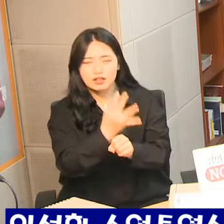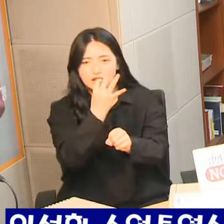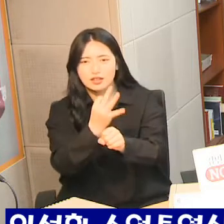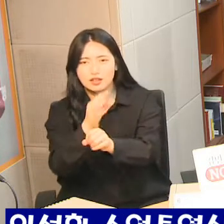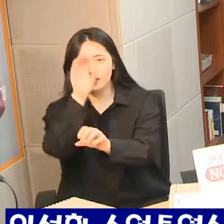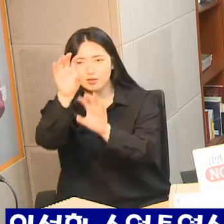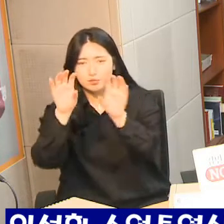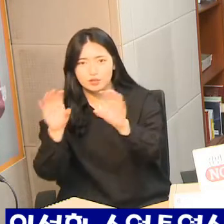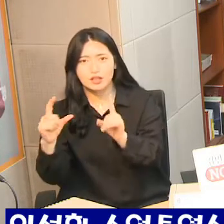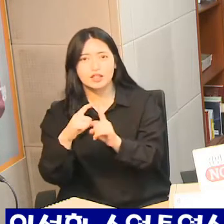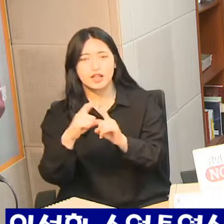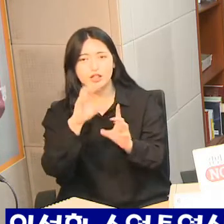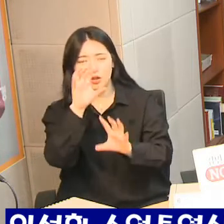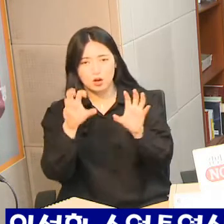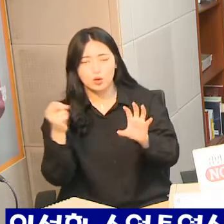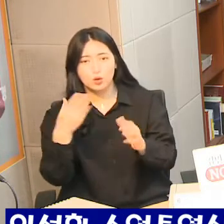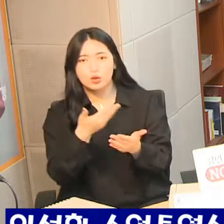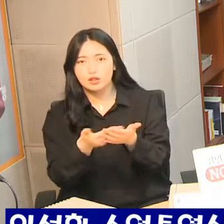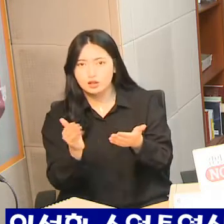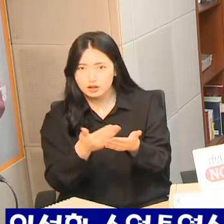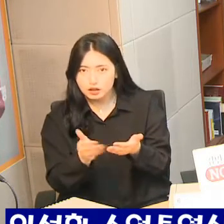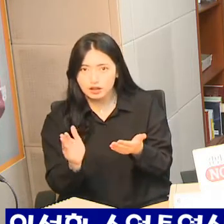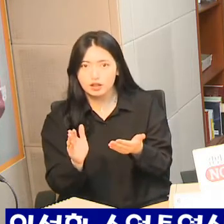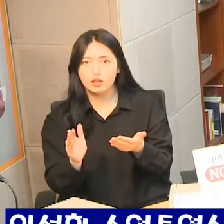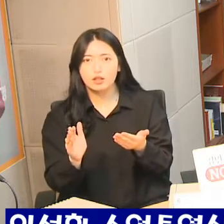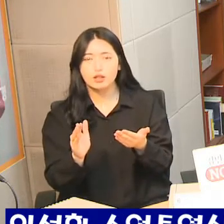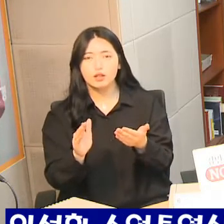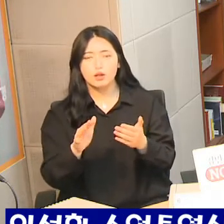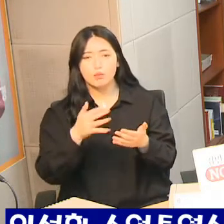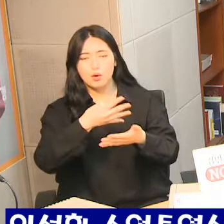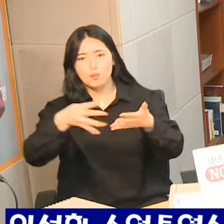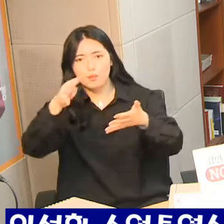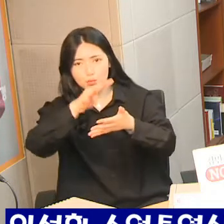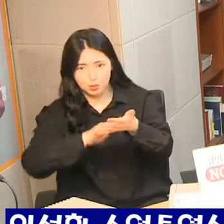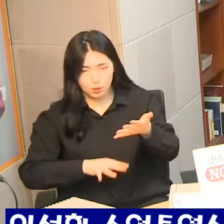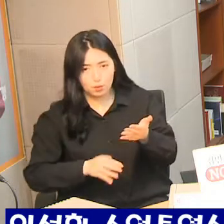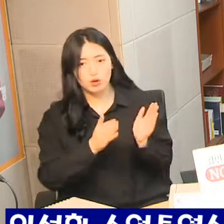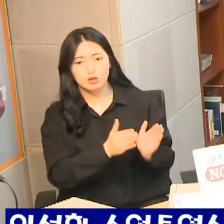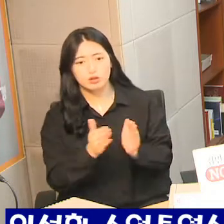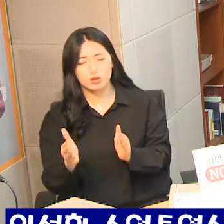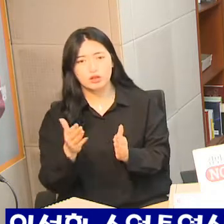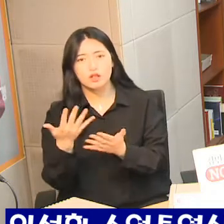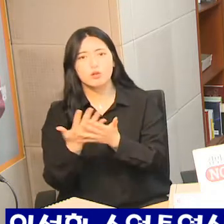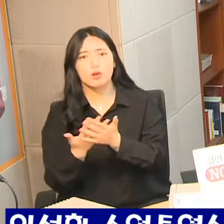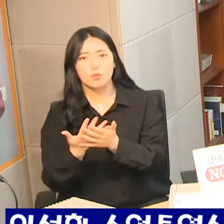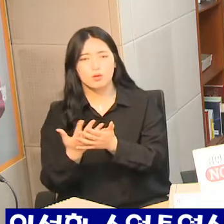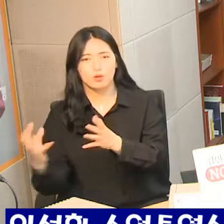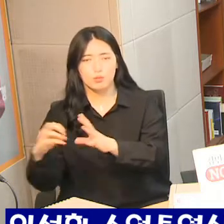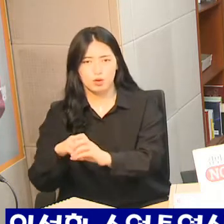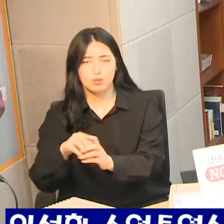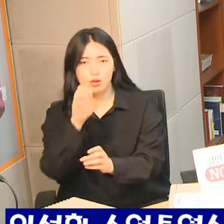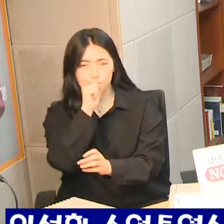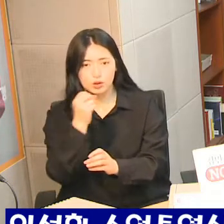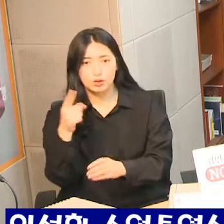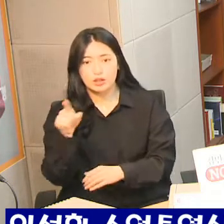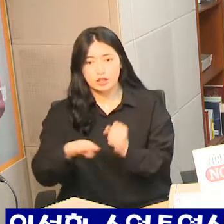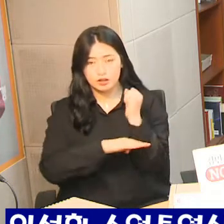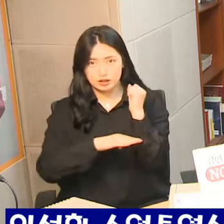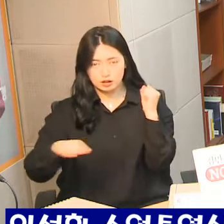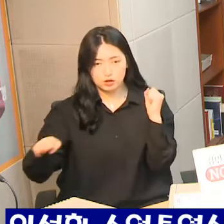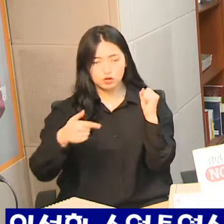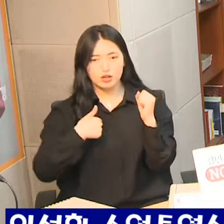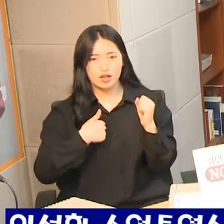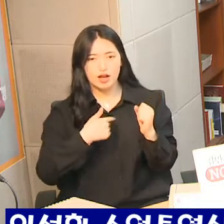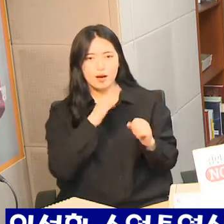간단하게 그리고 이왕이면 그림이나 도표 이렇게 정리를 된 화면으로 준비를 하시는 게 좋고요. 네. 이걸 바탕으로 내가 시나리오를